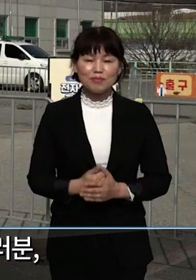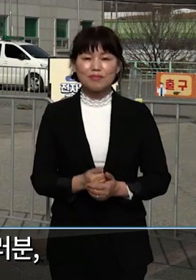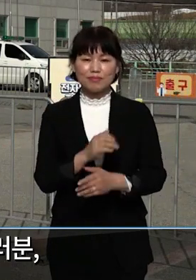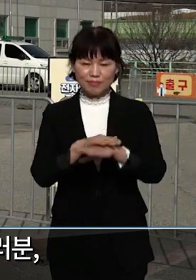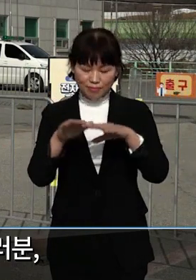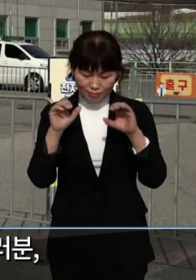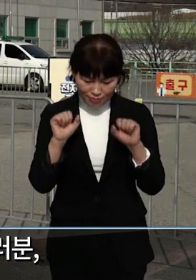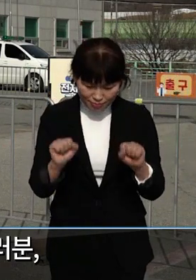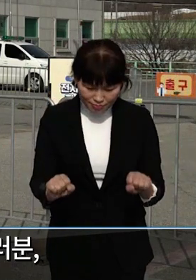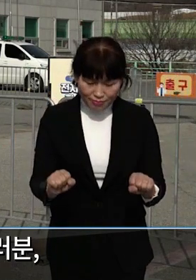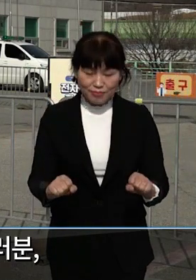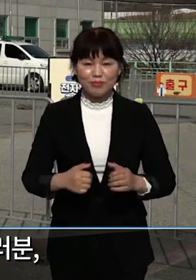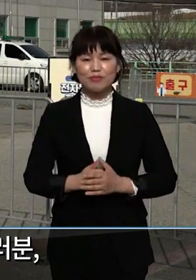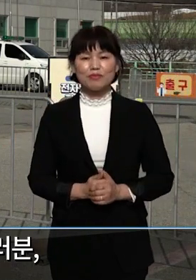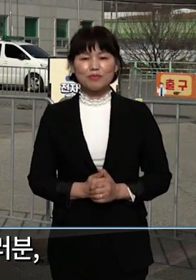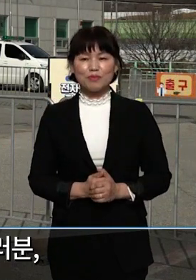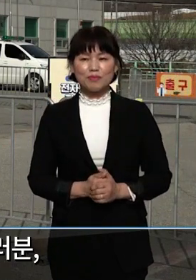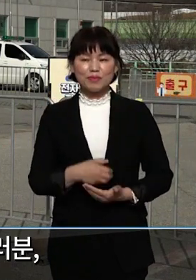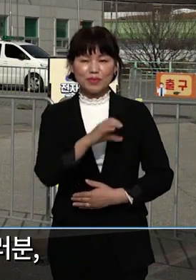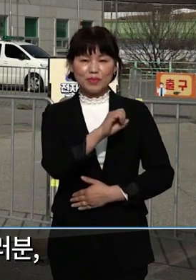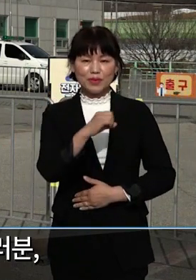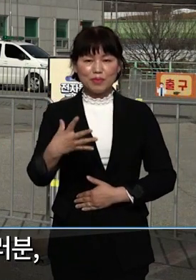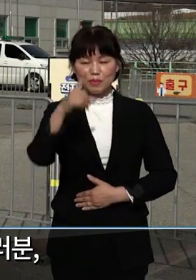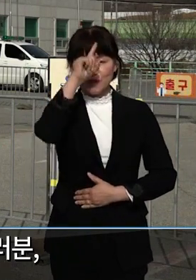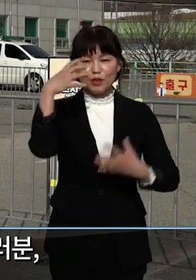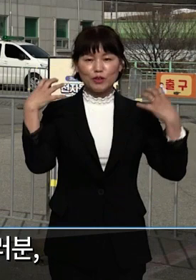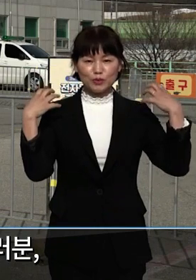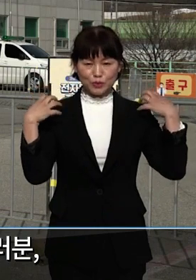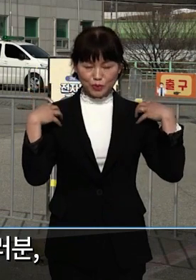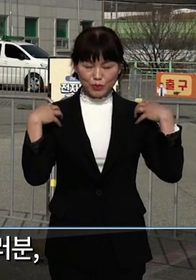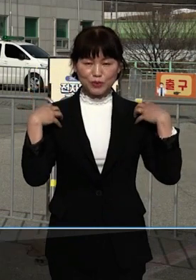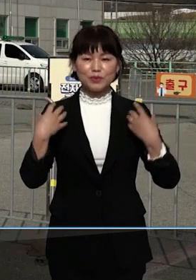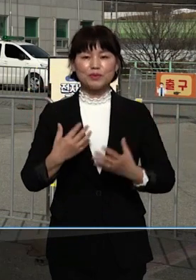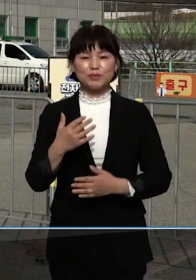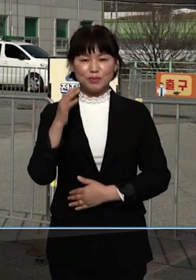안녕하세요. 양평군수 정동균입니다.